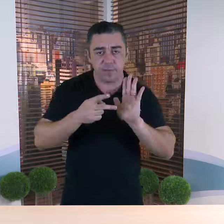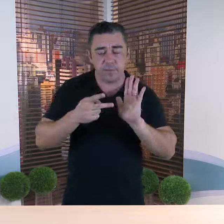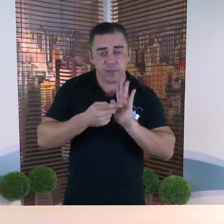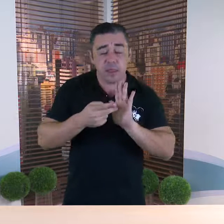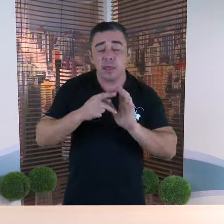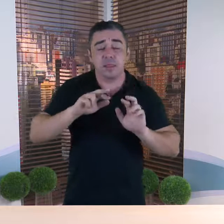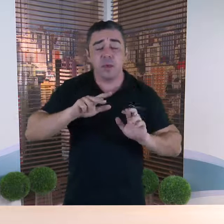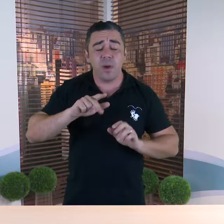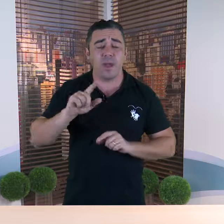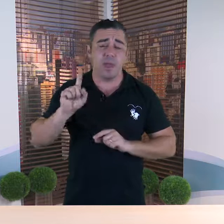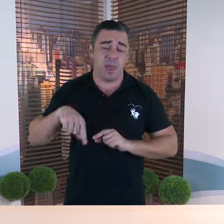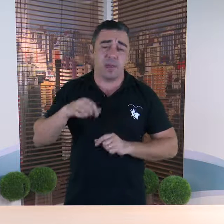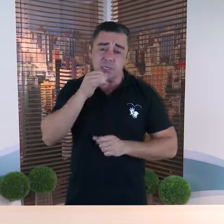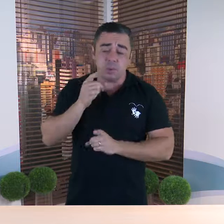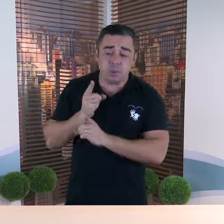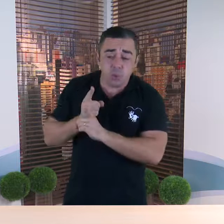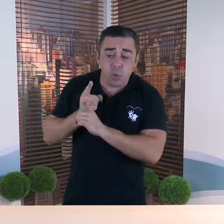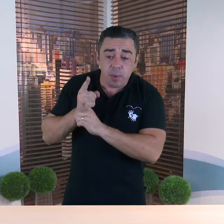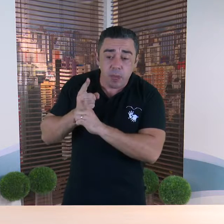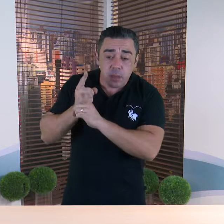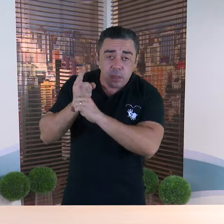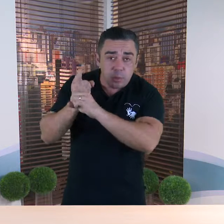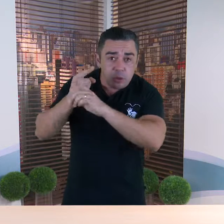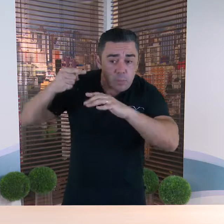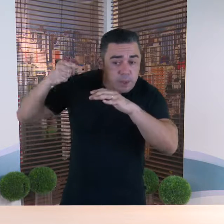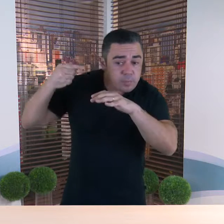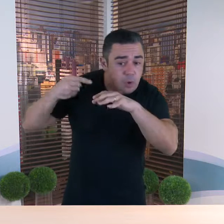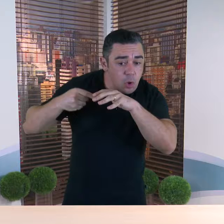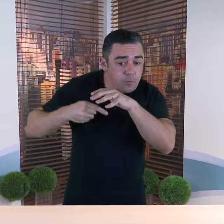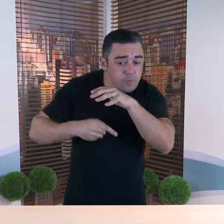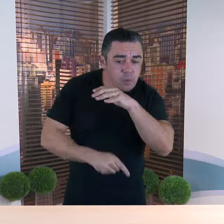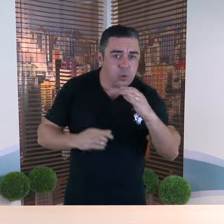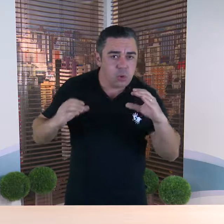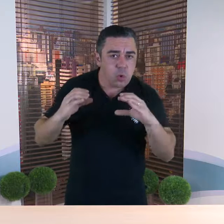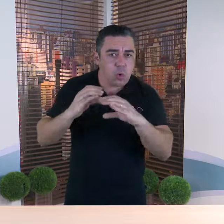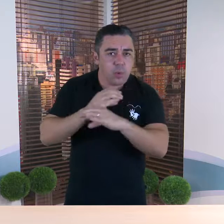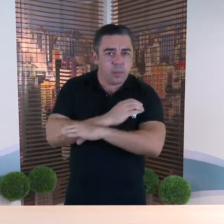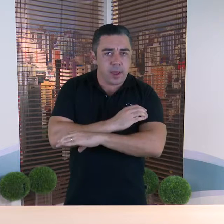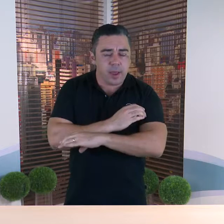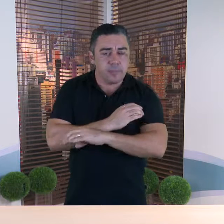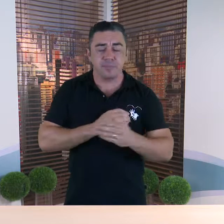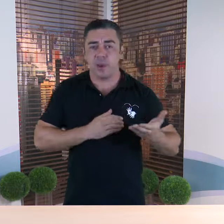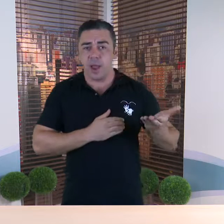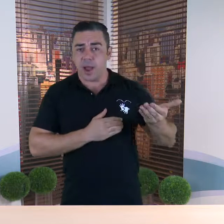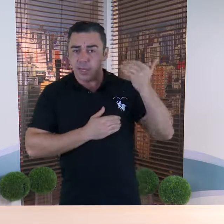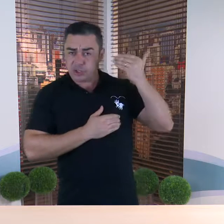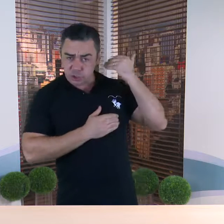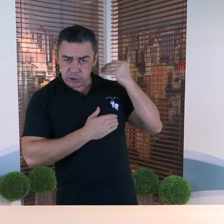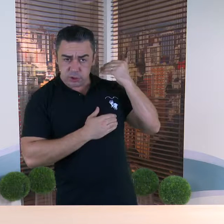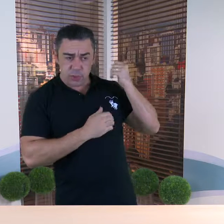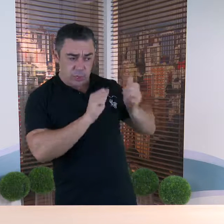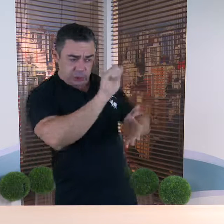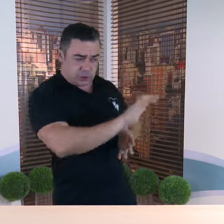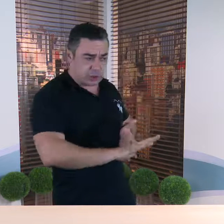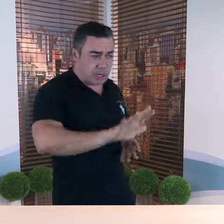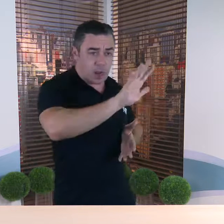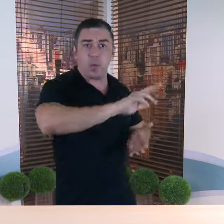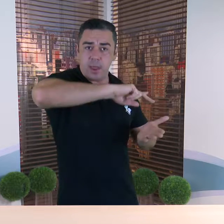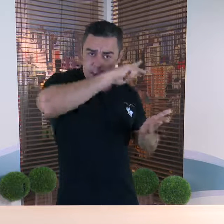um desvendamento menor para um mais completo. A revelação mais antiga de todas